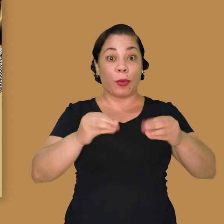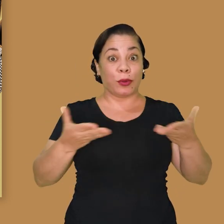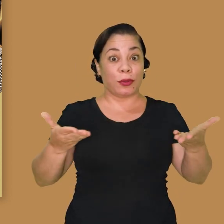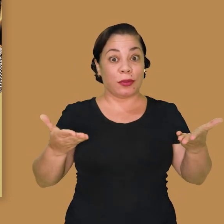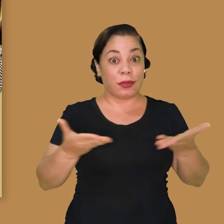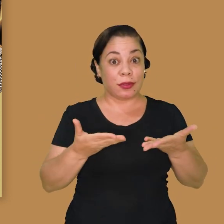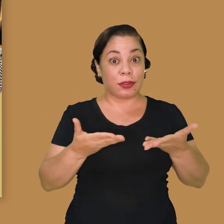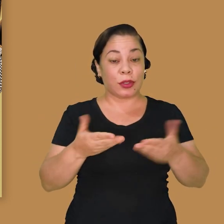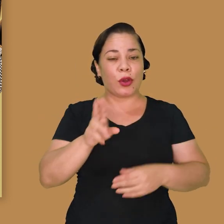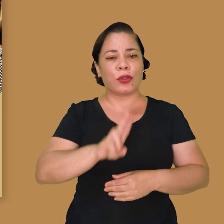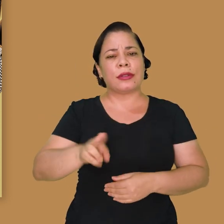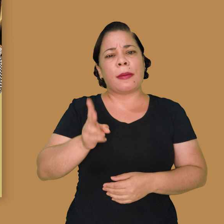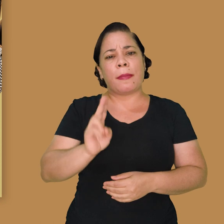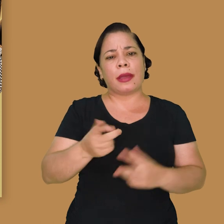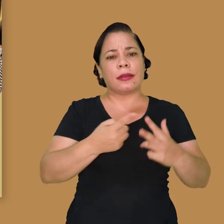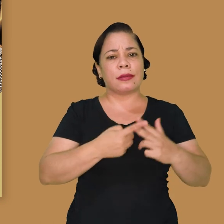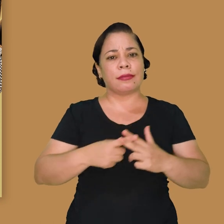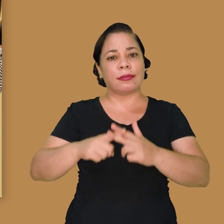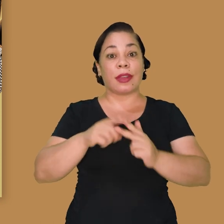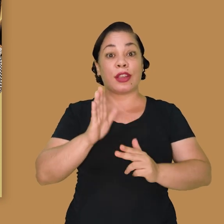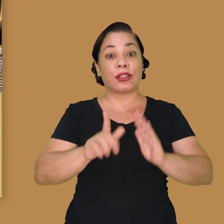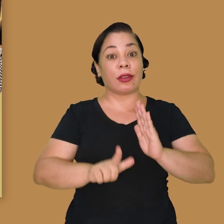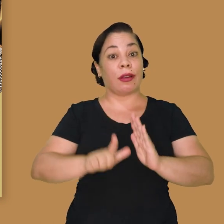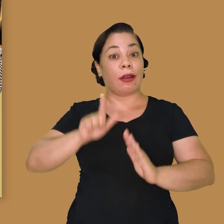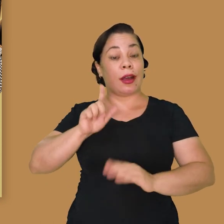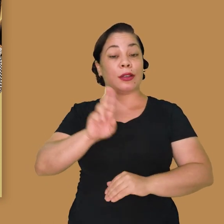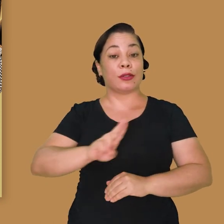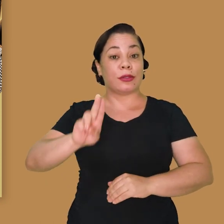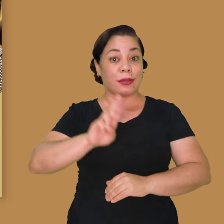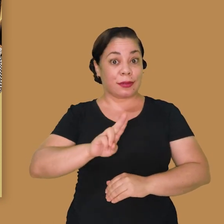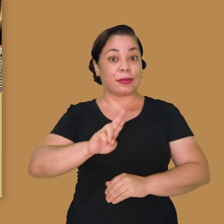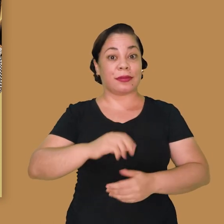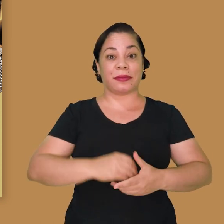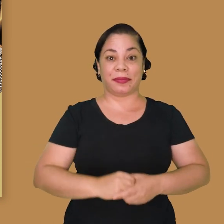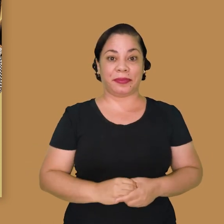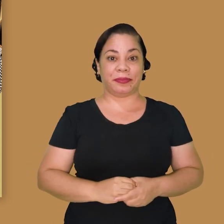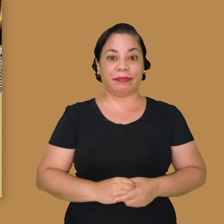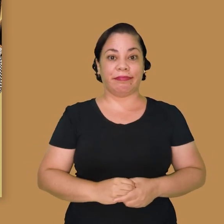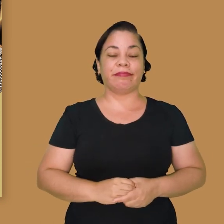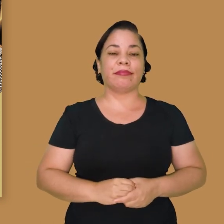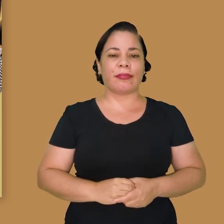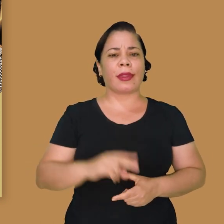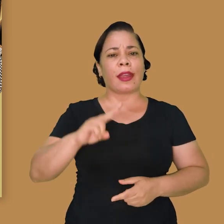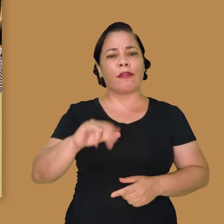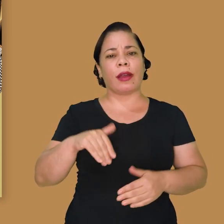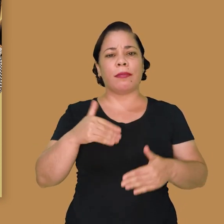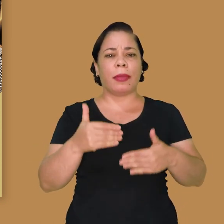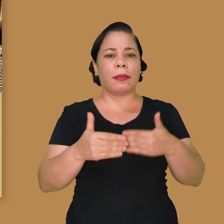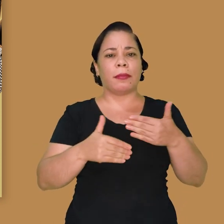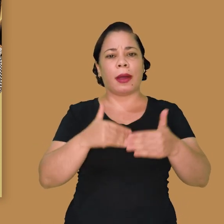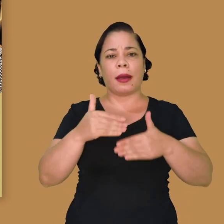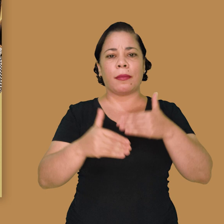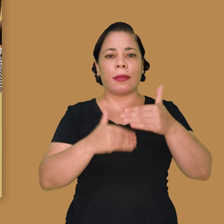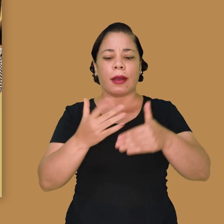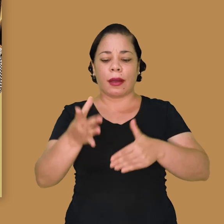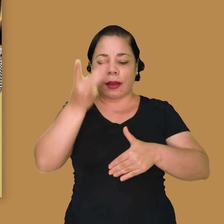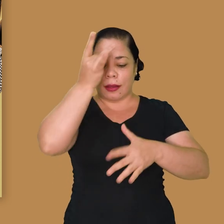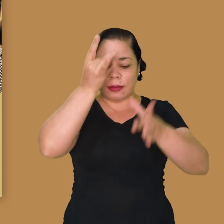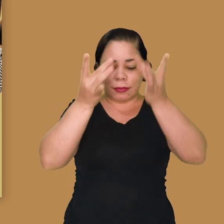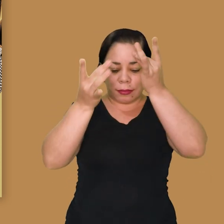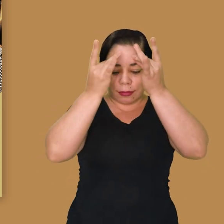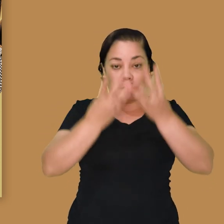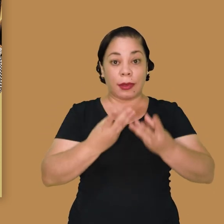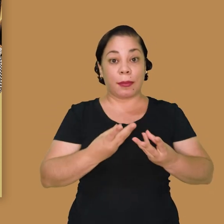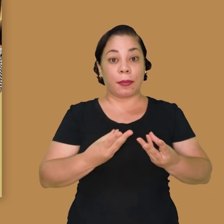atual e utilizar as mesmas configurações que já utilizava na anterior e aos poucos ir se